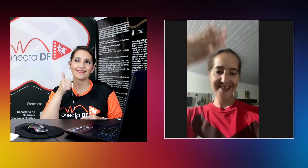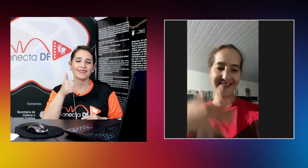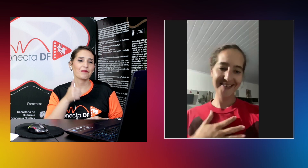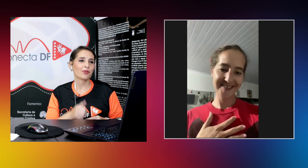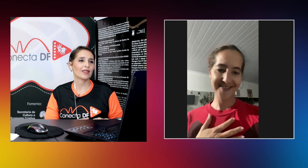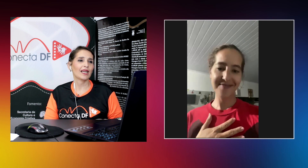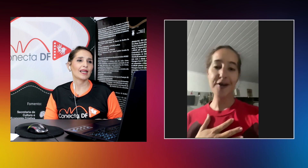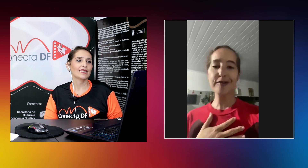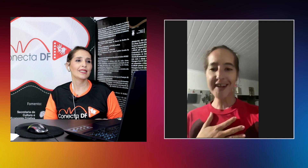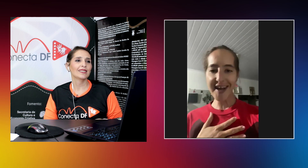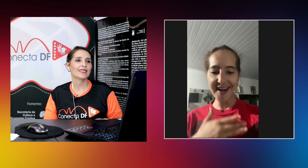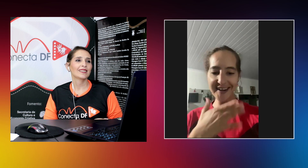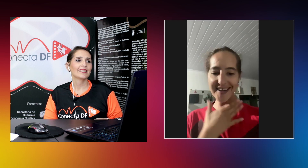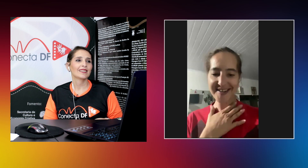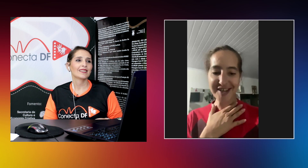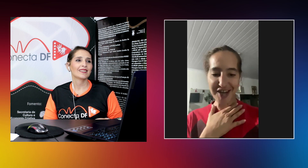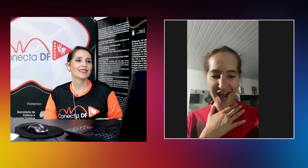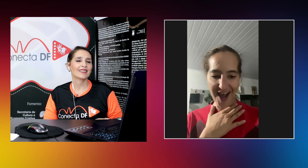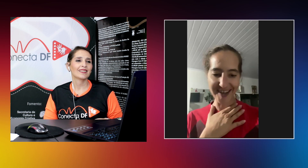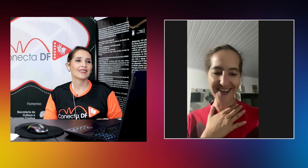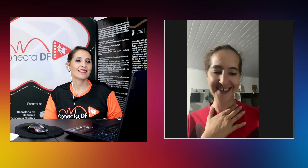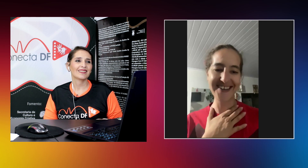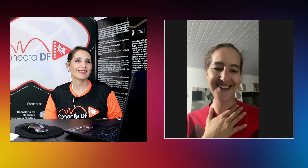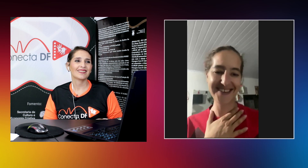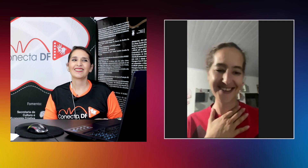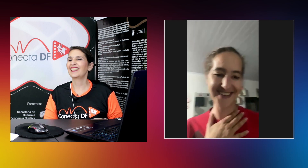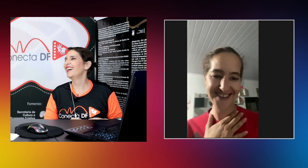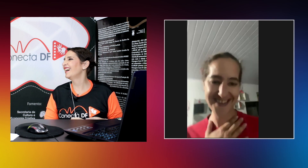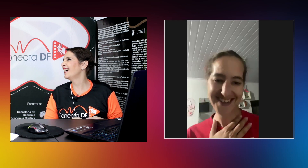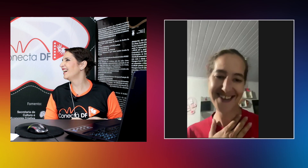Obrigada. Por Viu, nada. Tânia? Desejar.